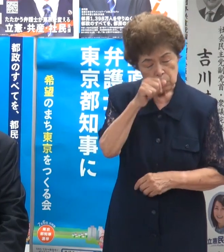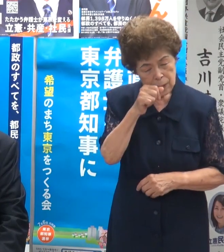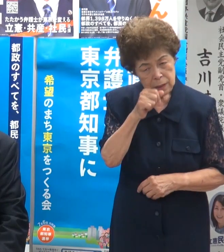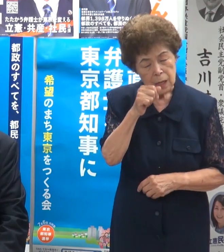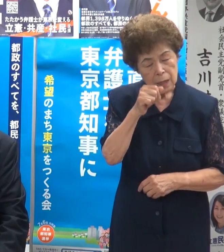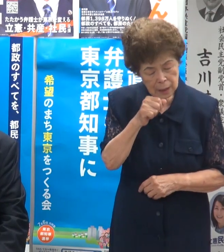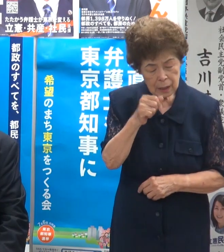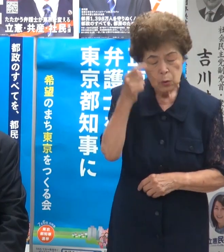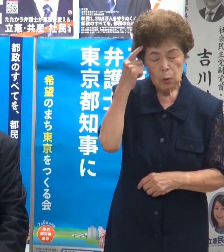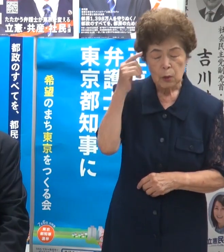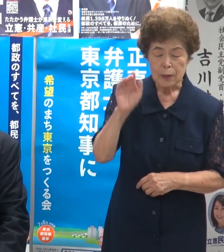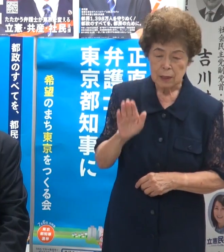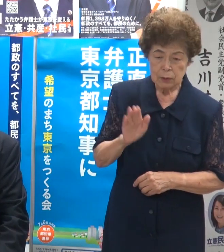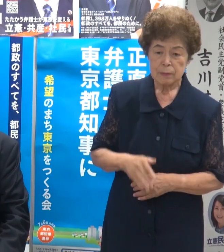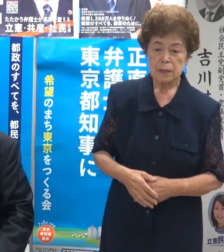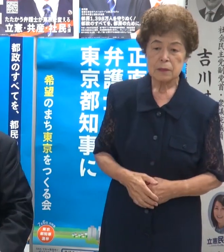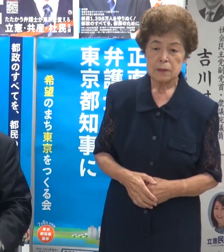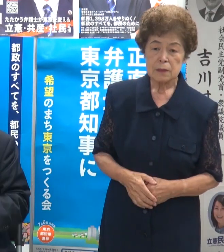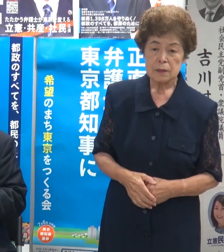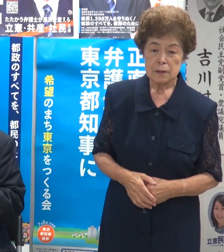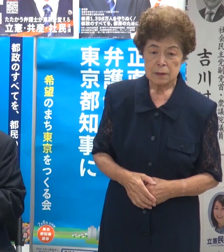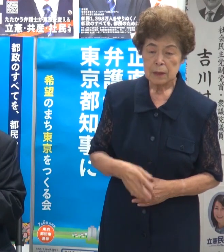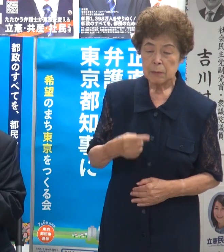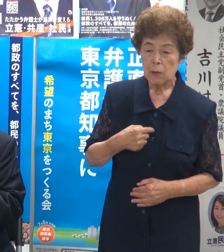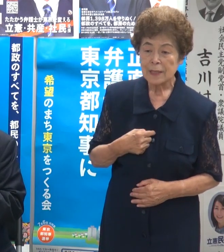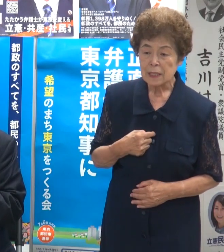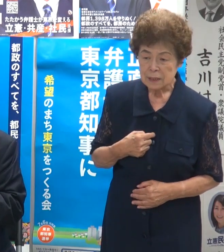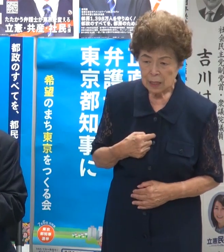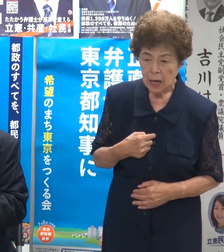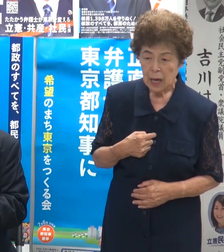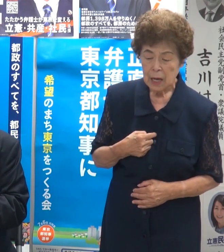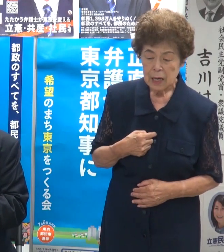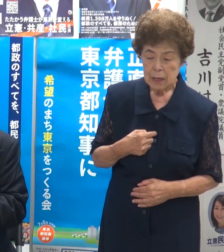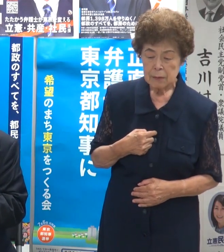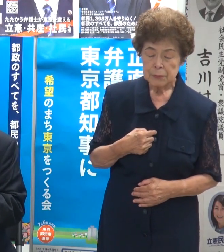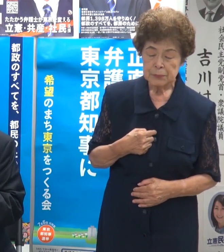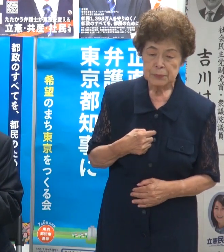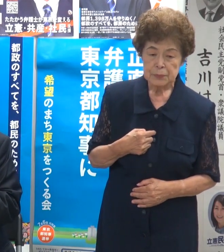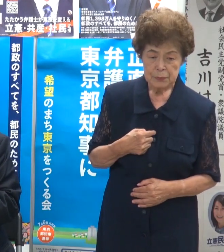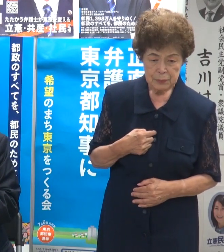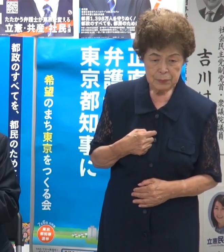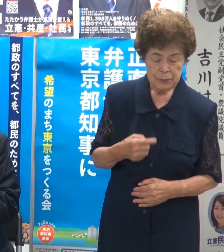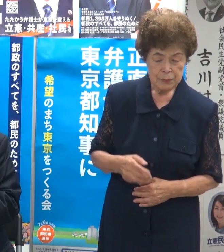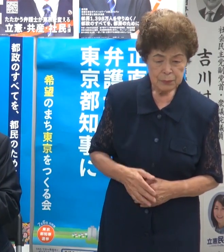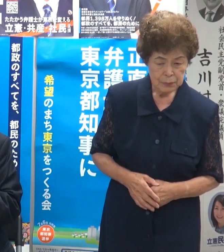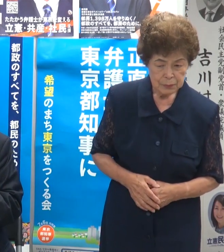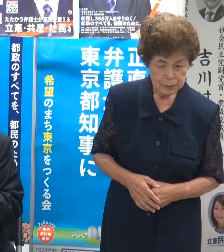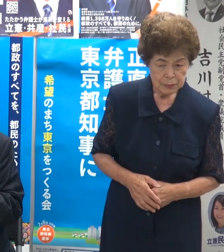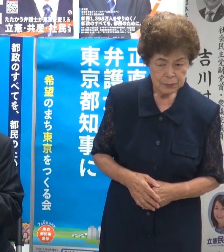ふうに思っております。私が、出馬した、